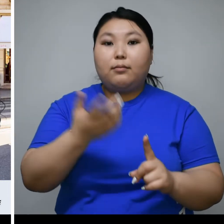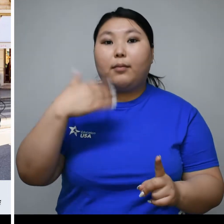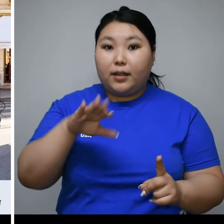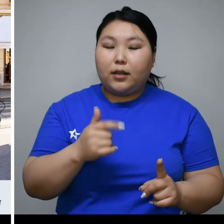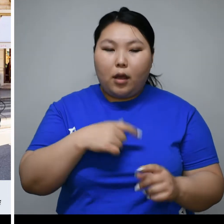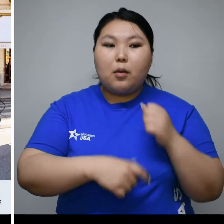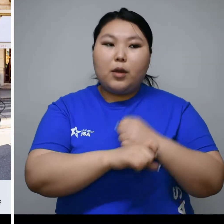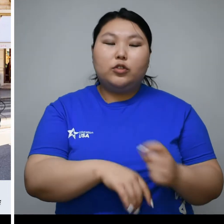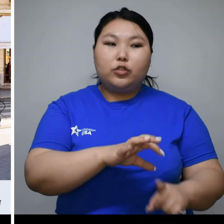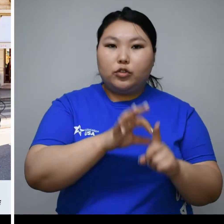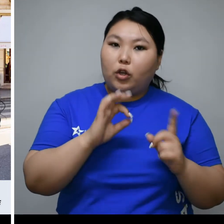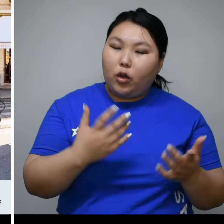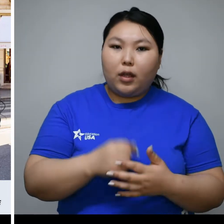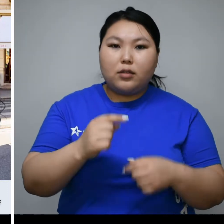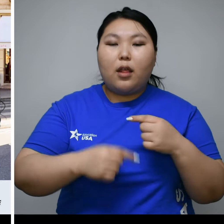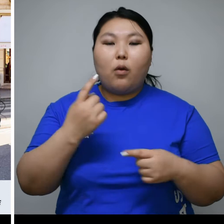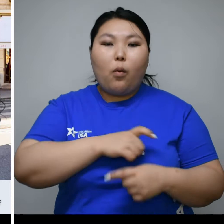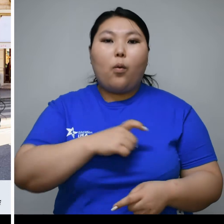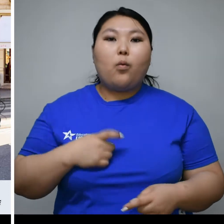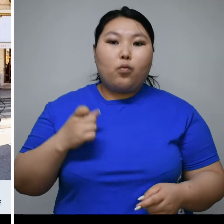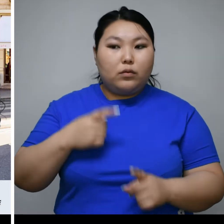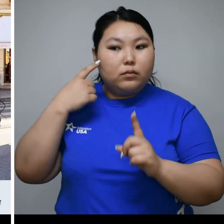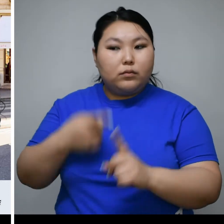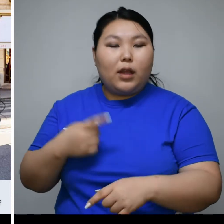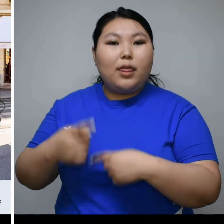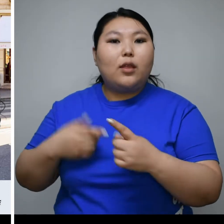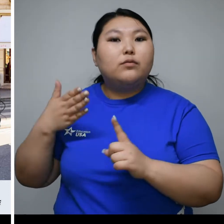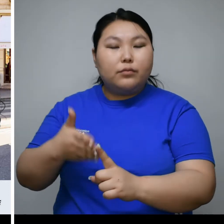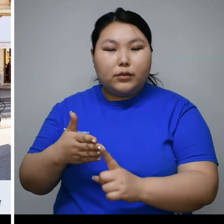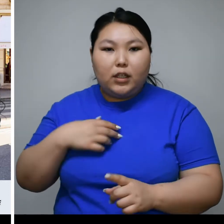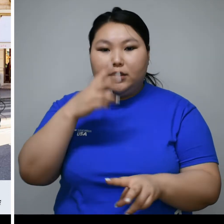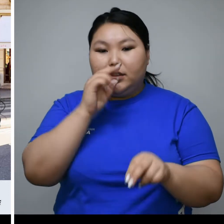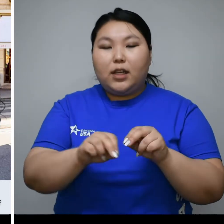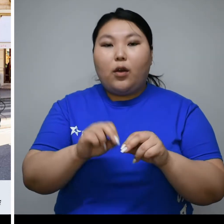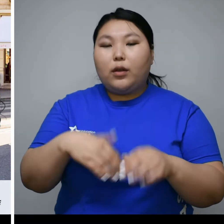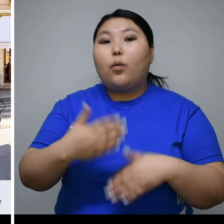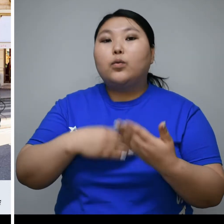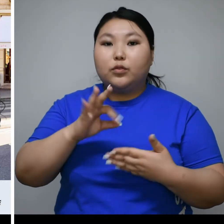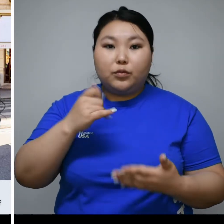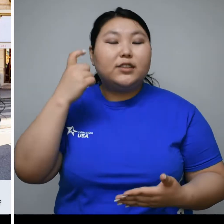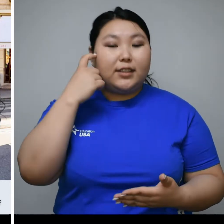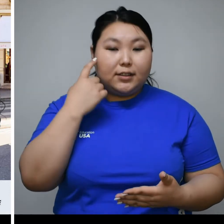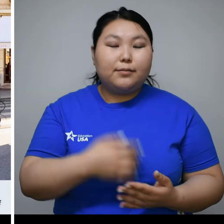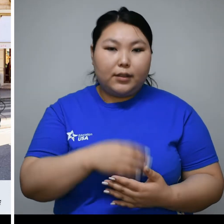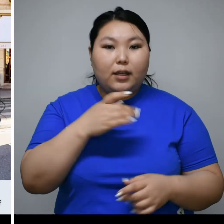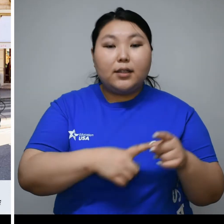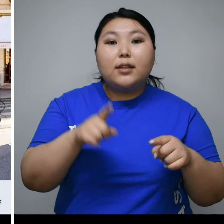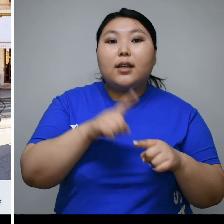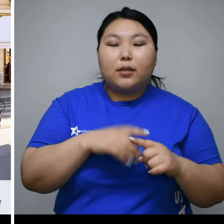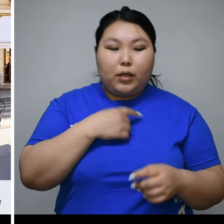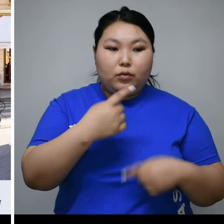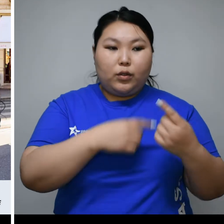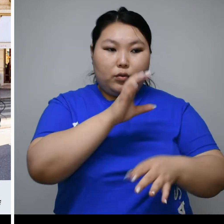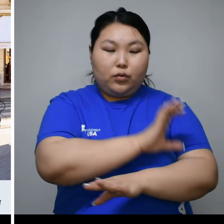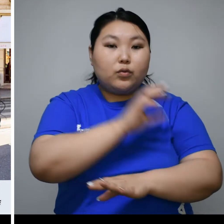болохоор яг тийм мэрэгжил сонголт гэхээс илүүтэйгээр хувь хүнлүүнд илүү чиглэсэн шалгалтуудыг явуулдаг юм шиг санагддаг. Дээрээс нь